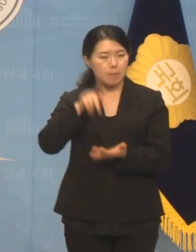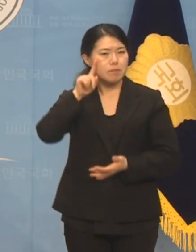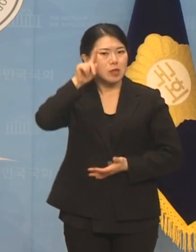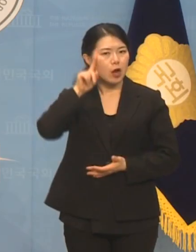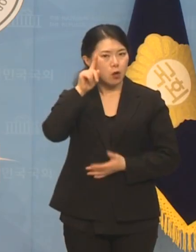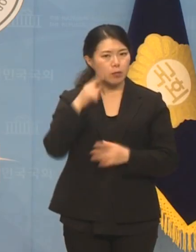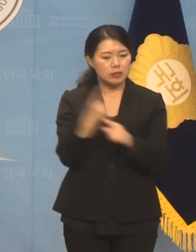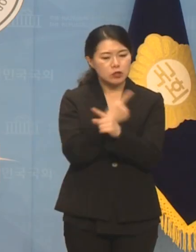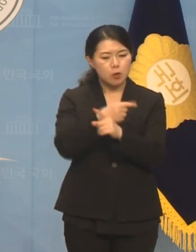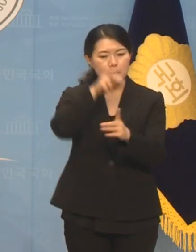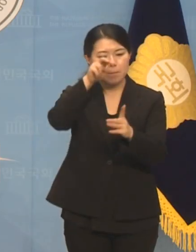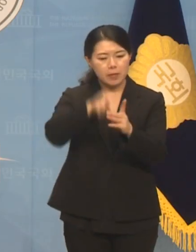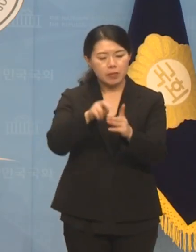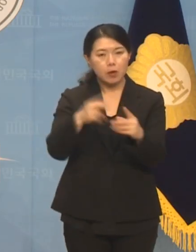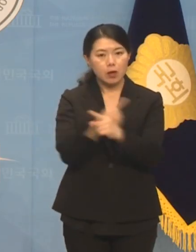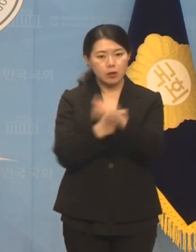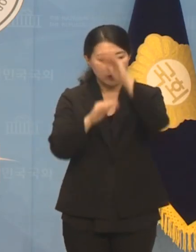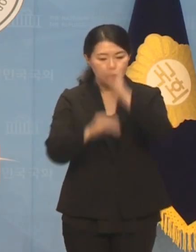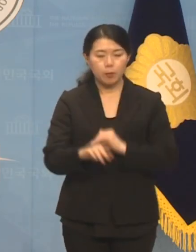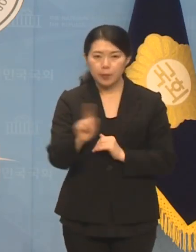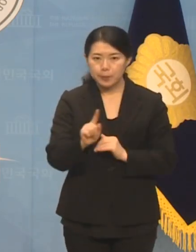국립트라우마치유센터법 개정안은